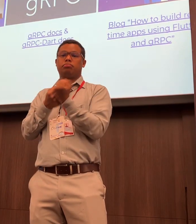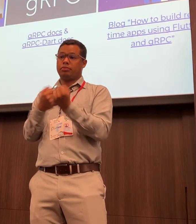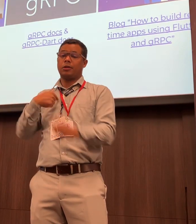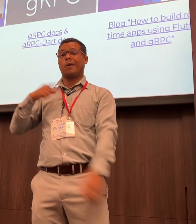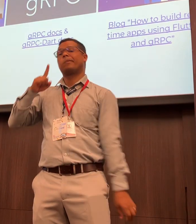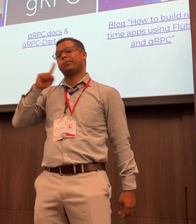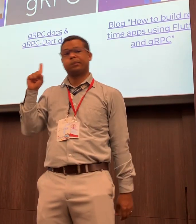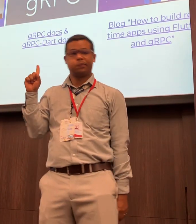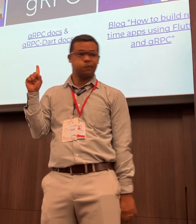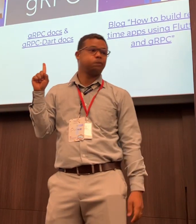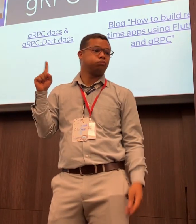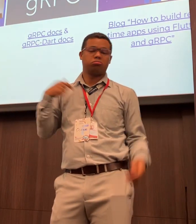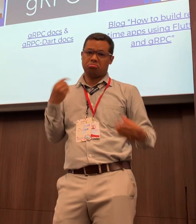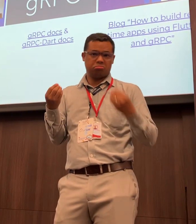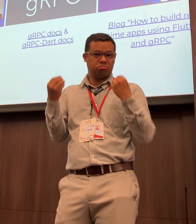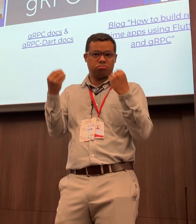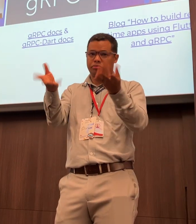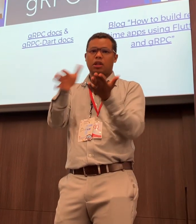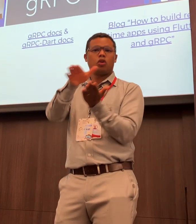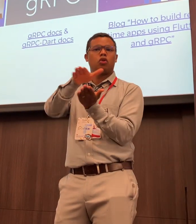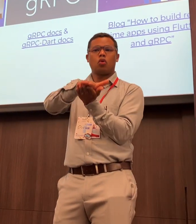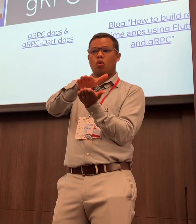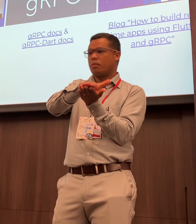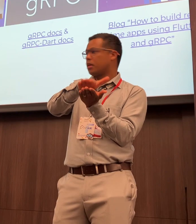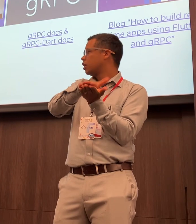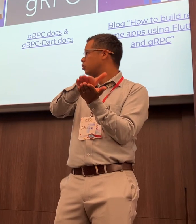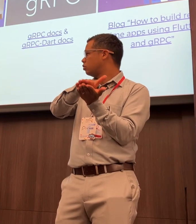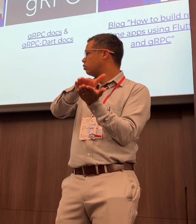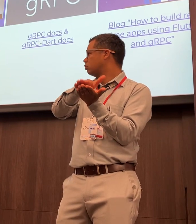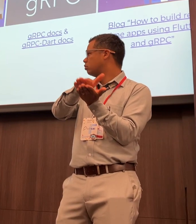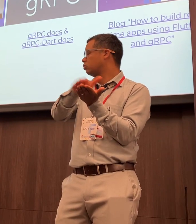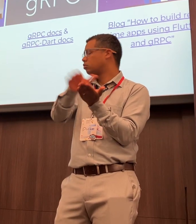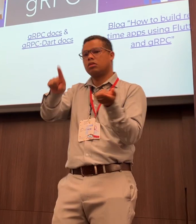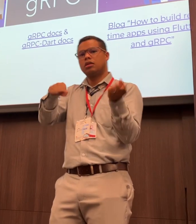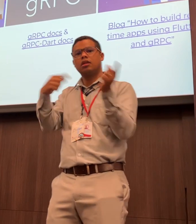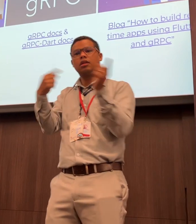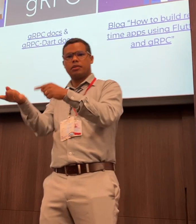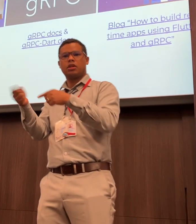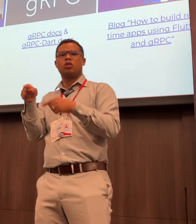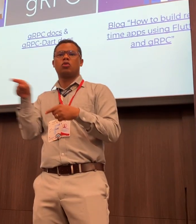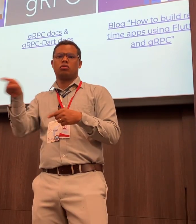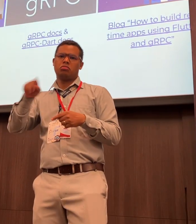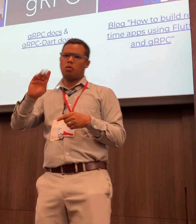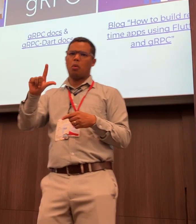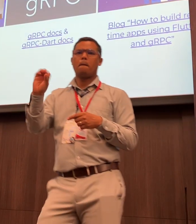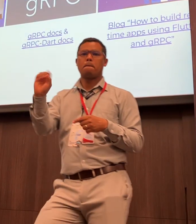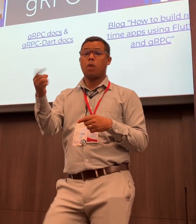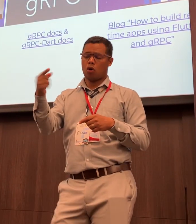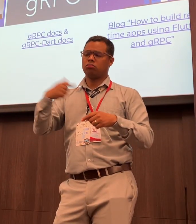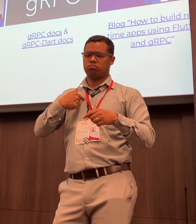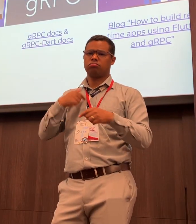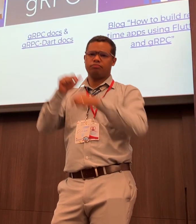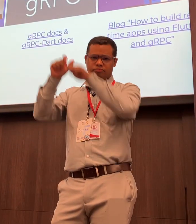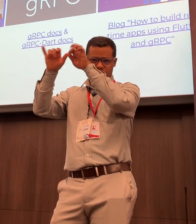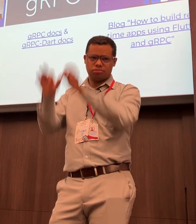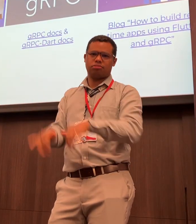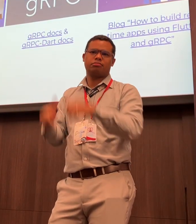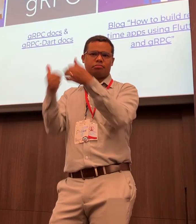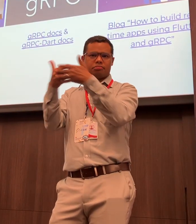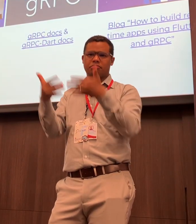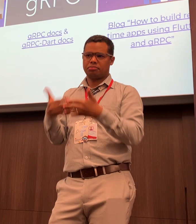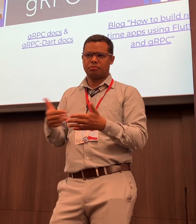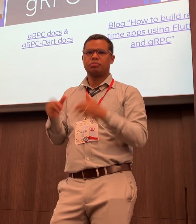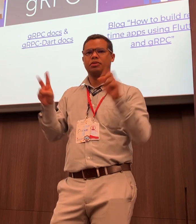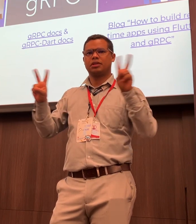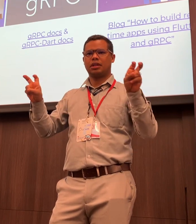Docs. Y por último también escribí un blog sobre el tema para un poco